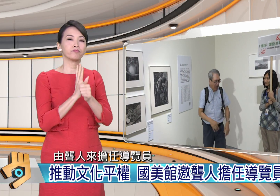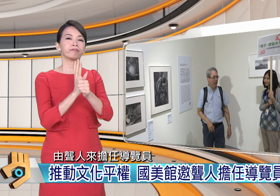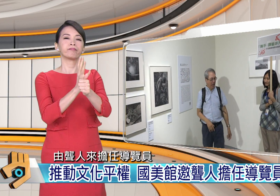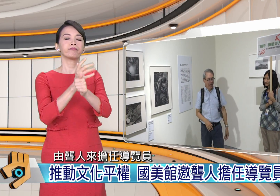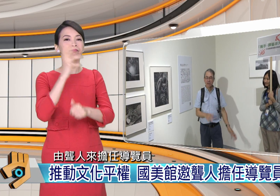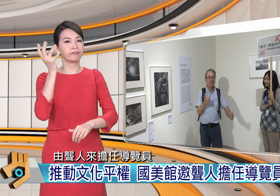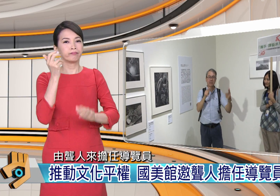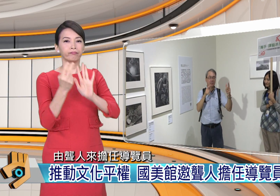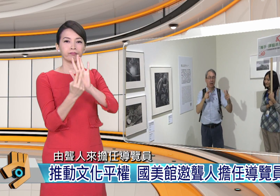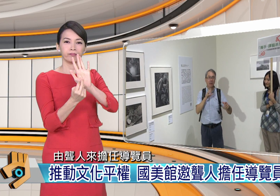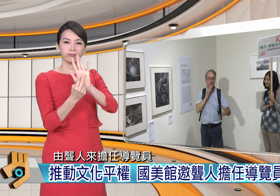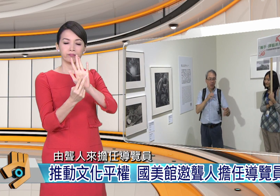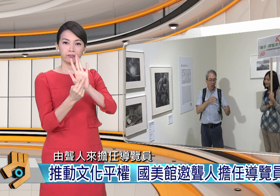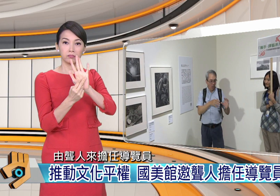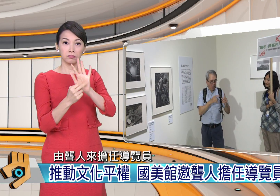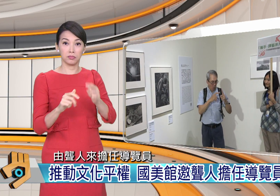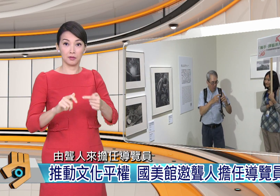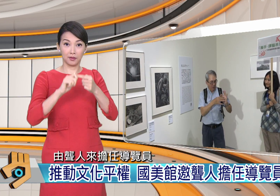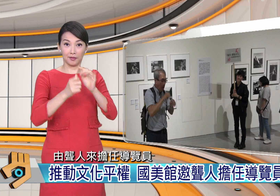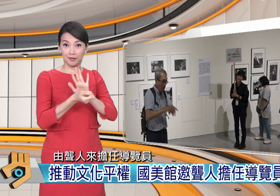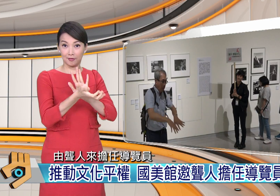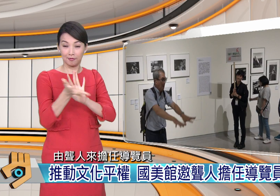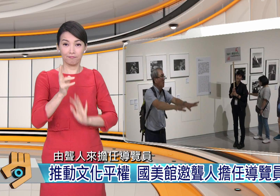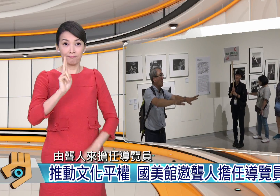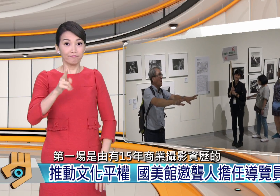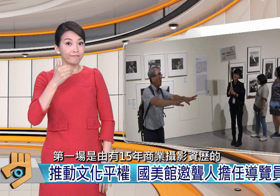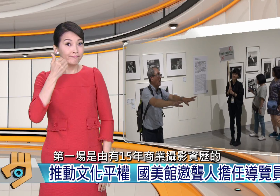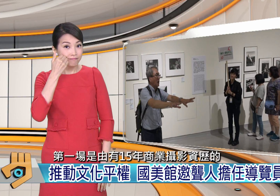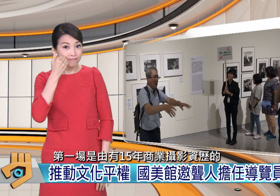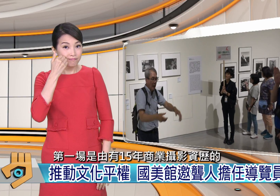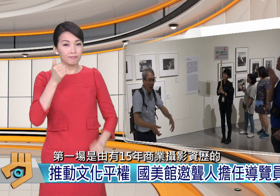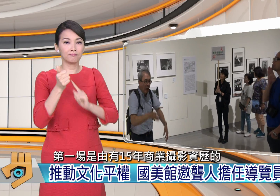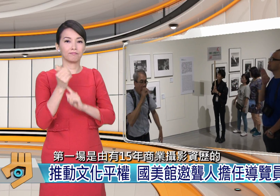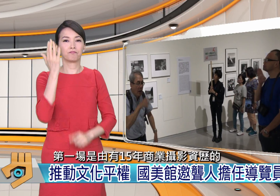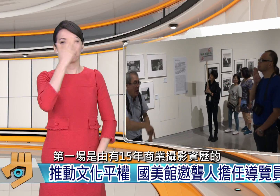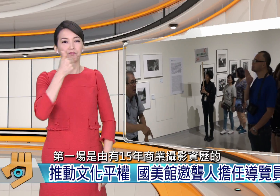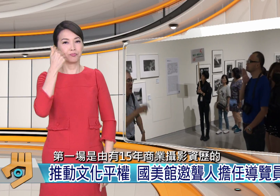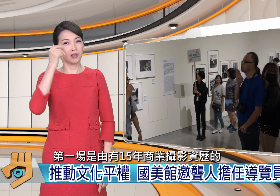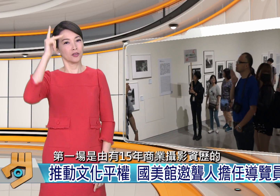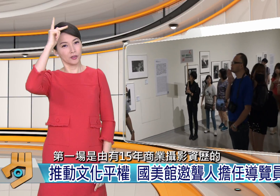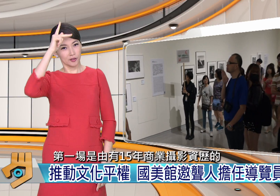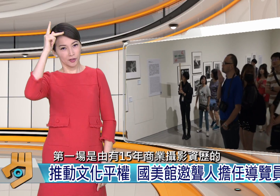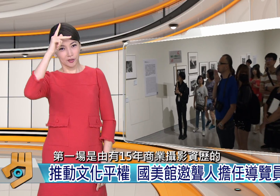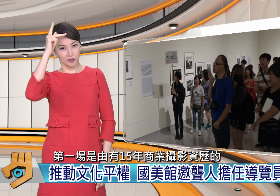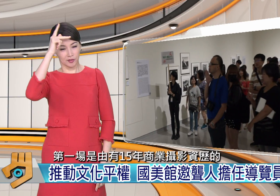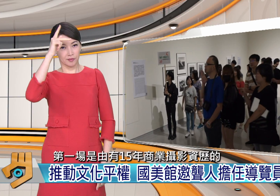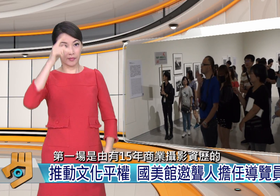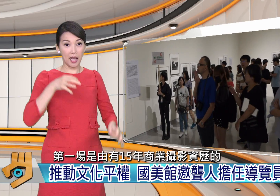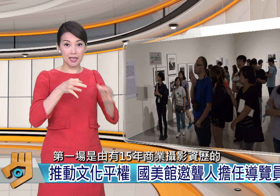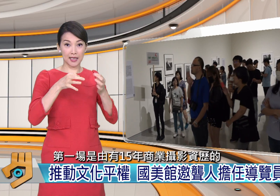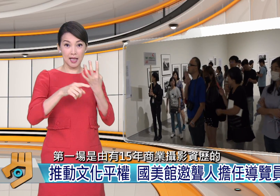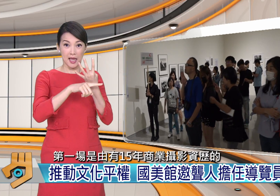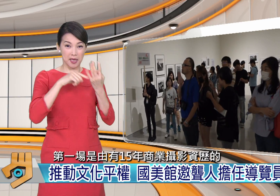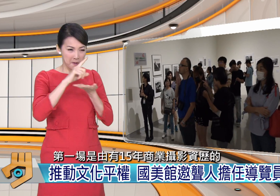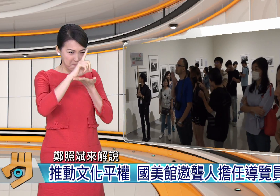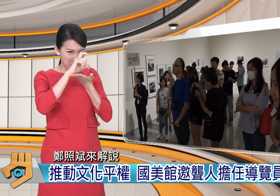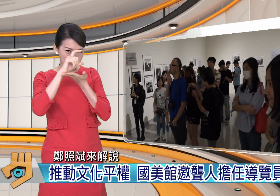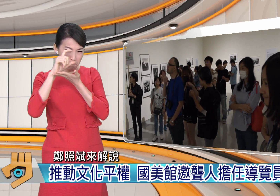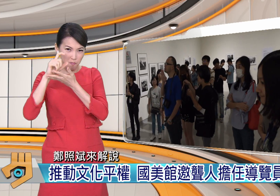聋人来担任导览员。第一场是由有15年商业摄影资历的郑兆斌来